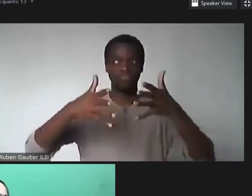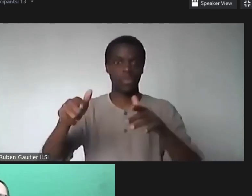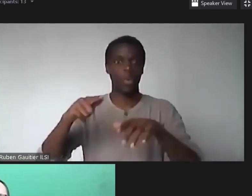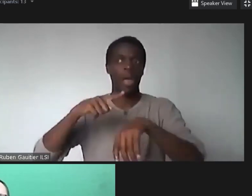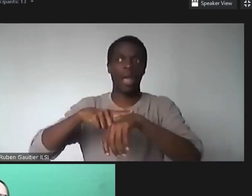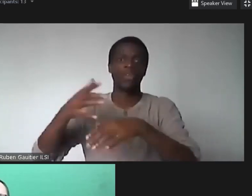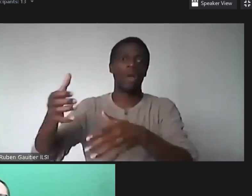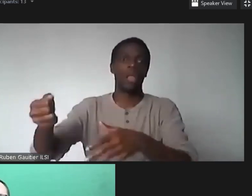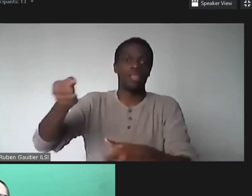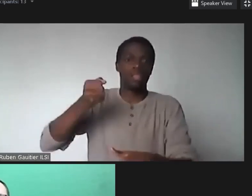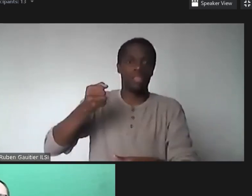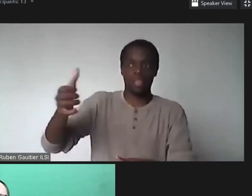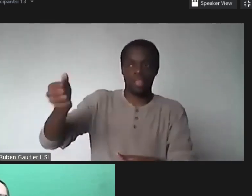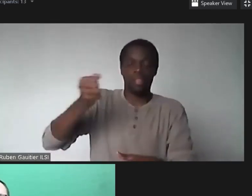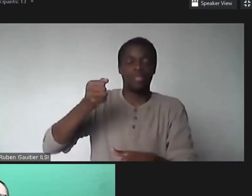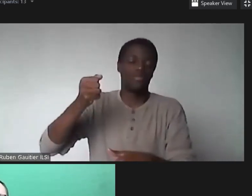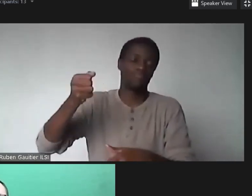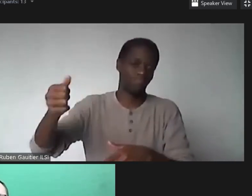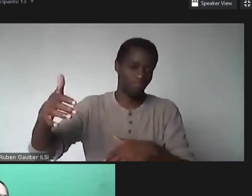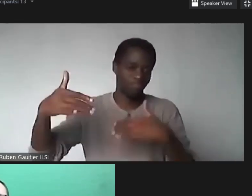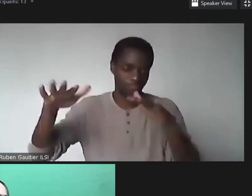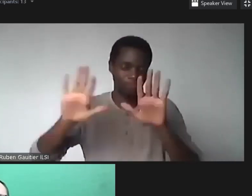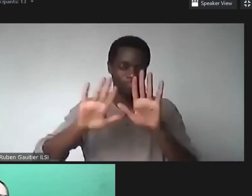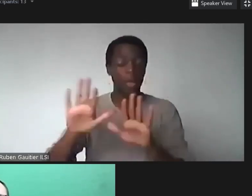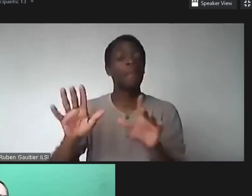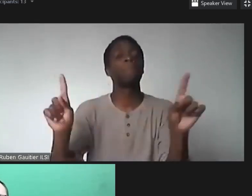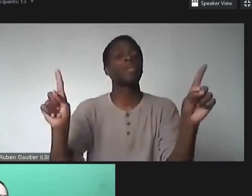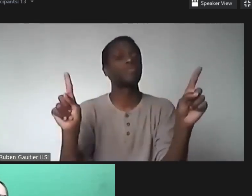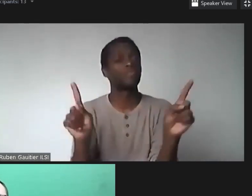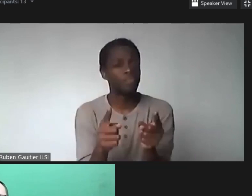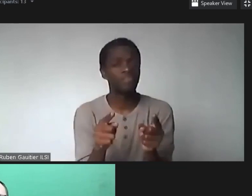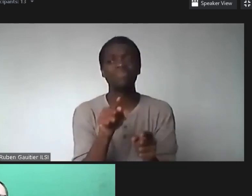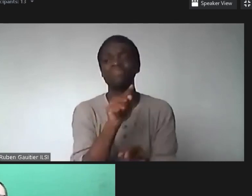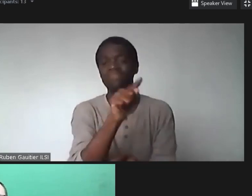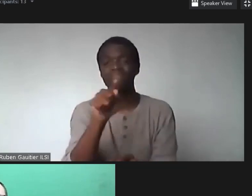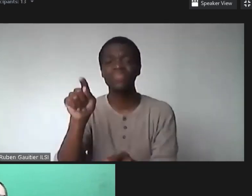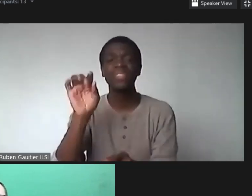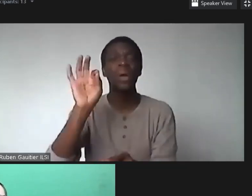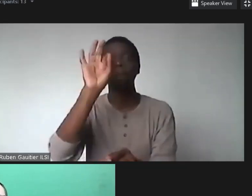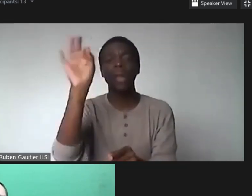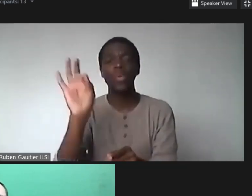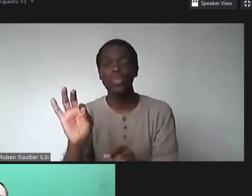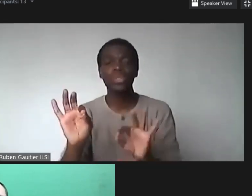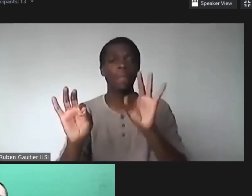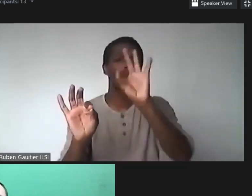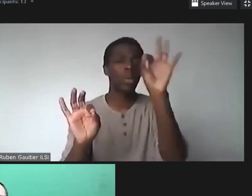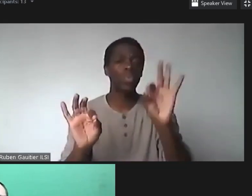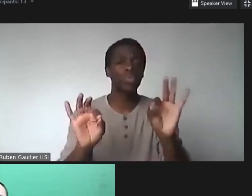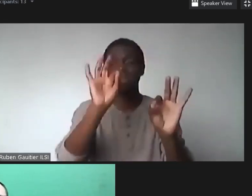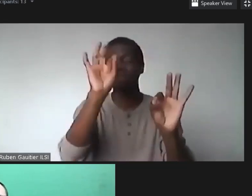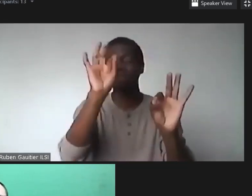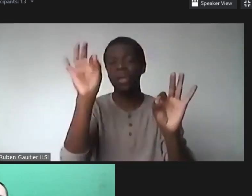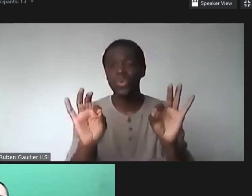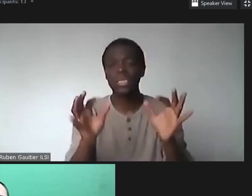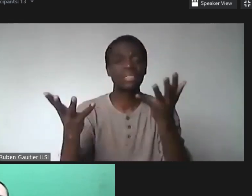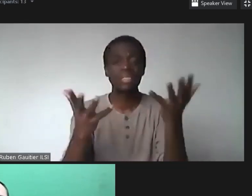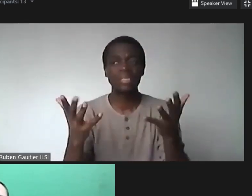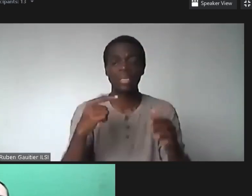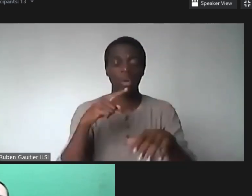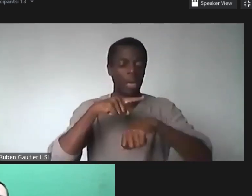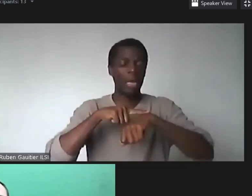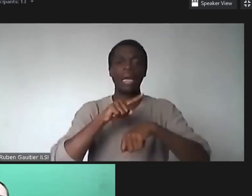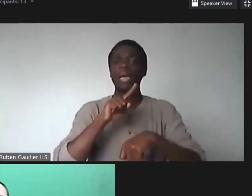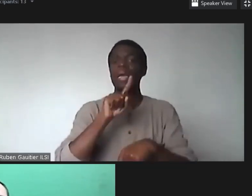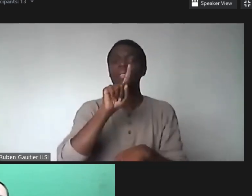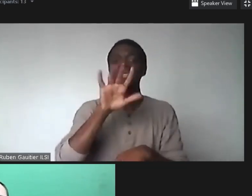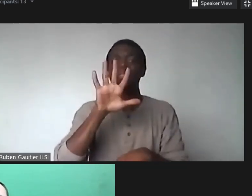más bien quería decirles es que yo sé que hay muchas preguntas en cada uno de estos webinarios que lamentablemente no se pueden responder en 15 o 20 minutos o media